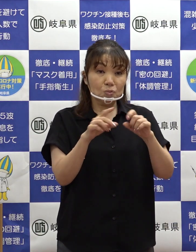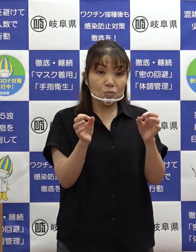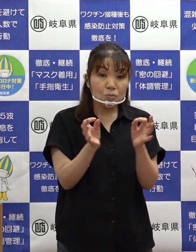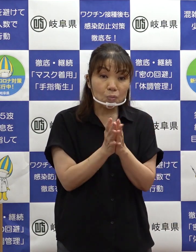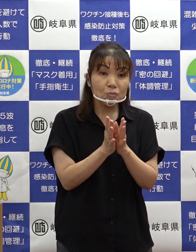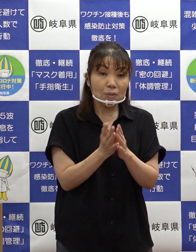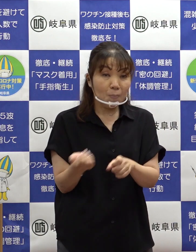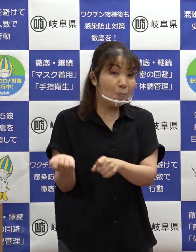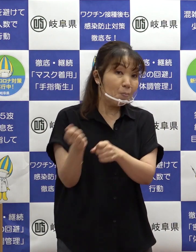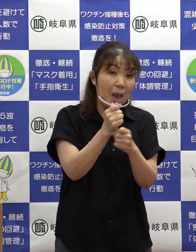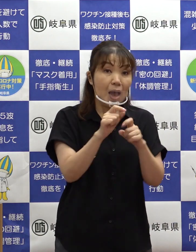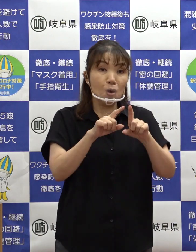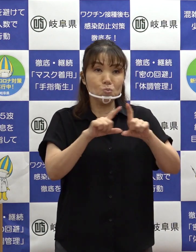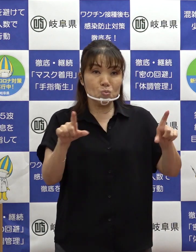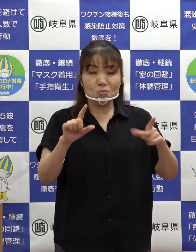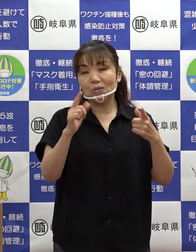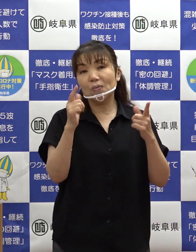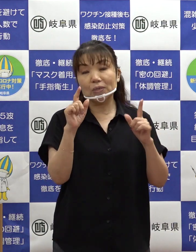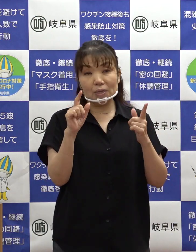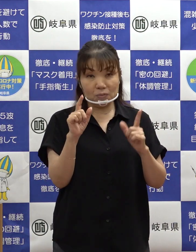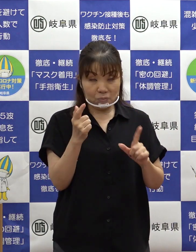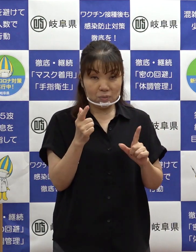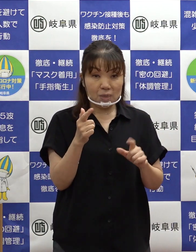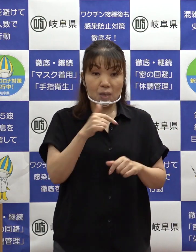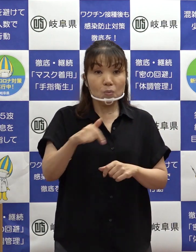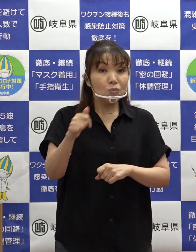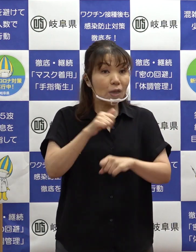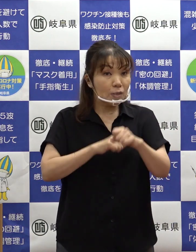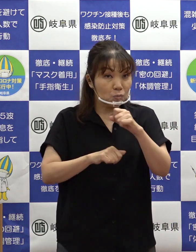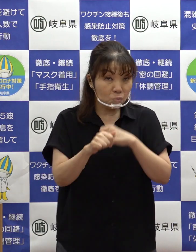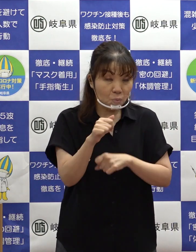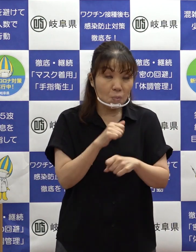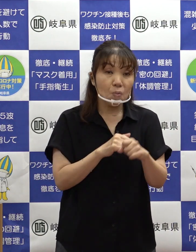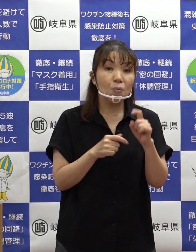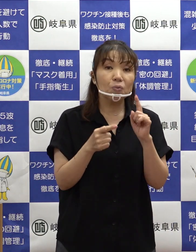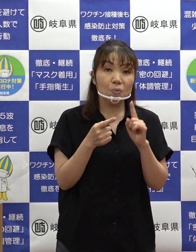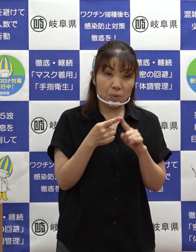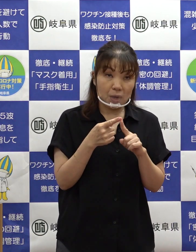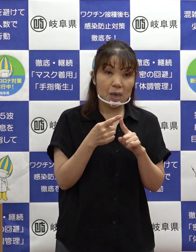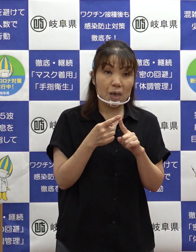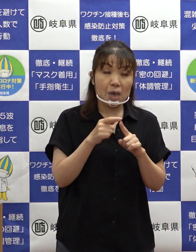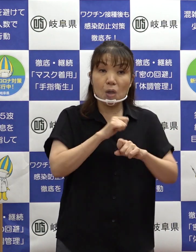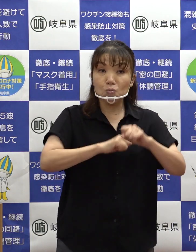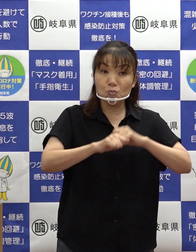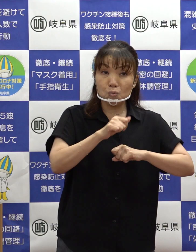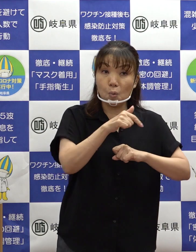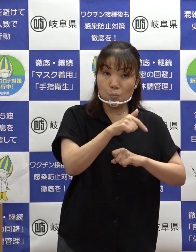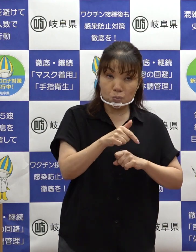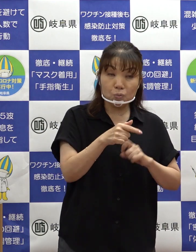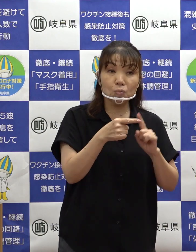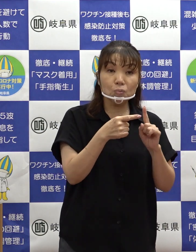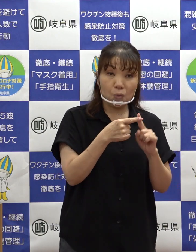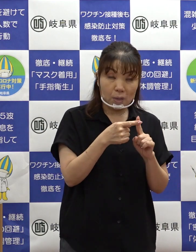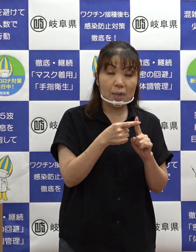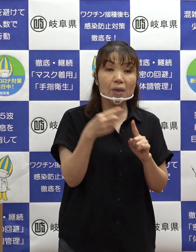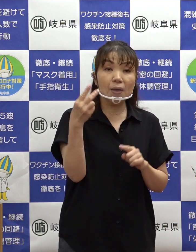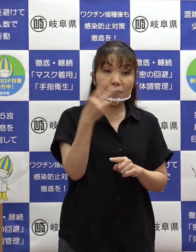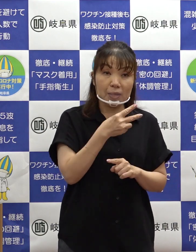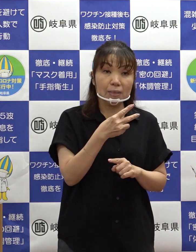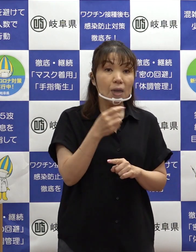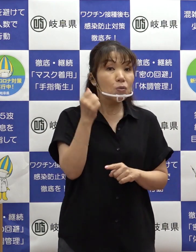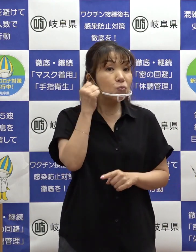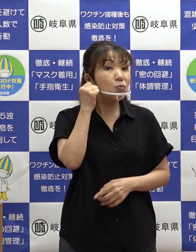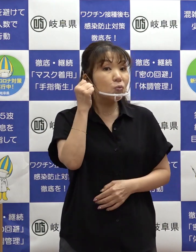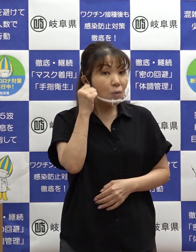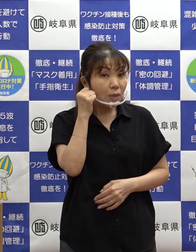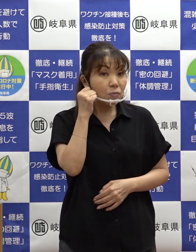るわけではなしに、部活動とかですね、運動部とかですね、あるいは、まあ、宿泊を